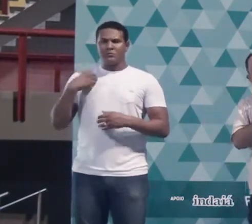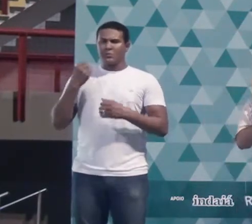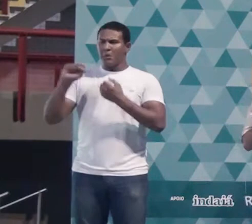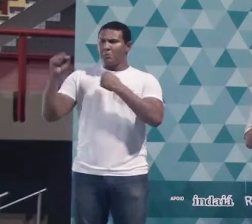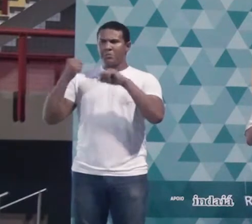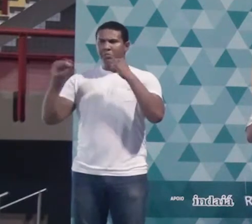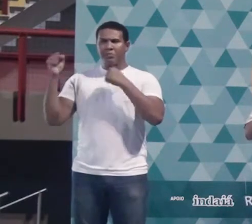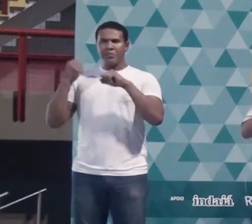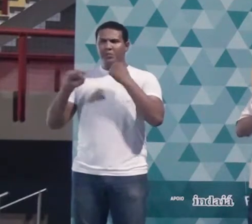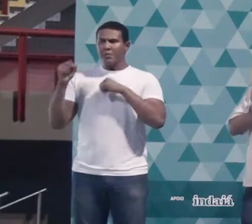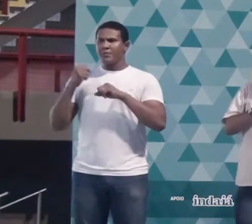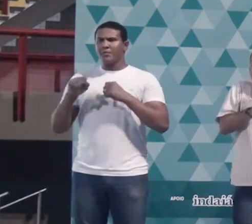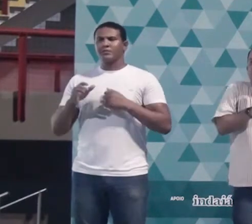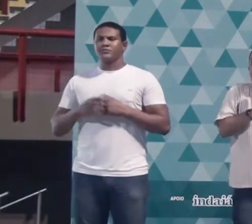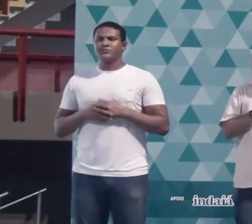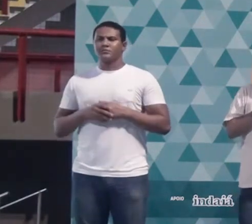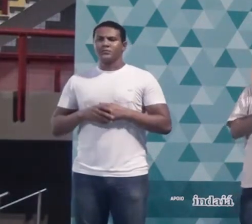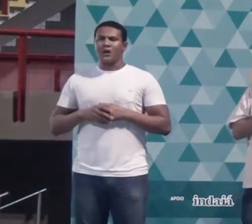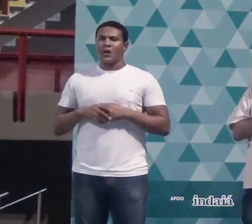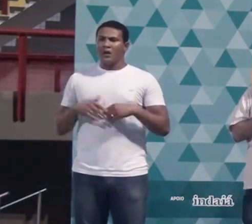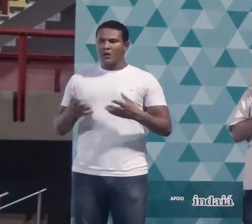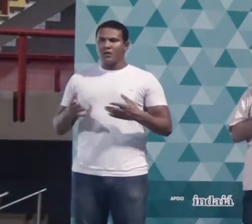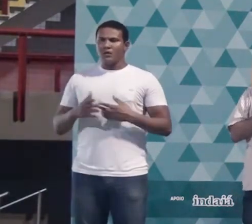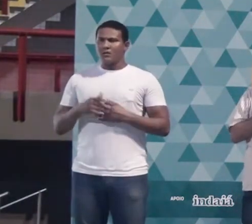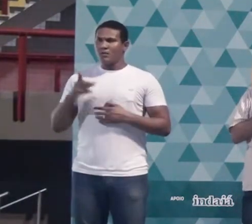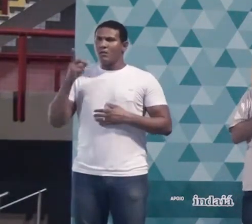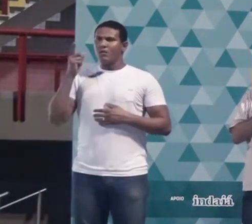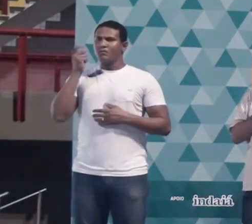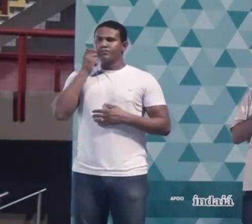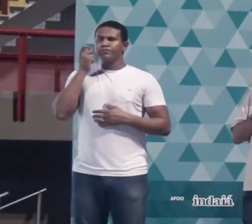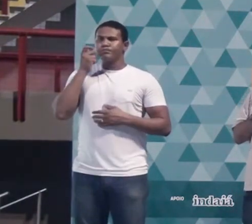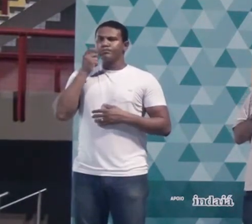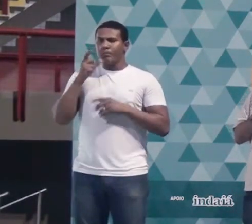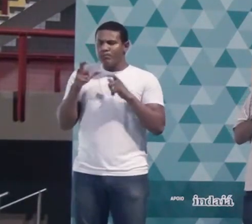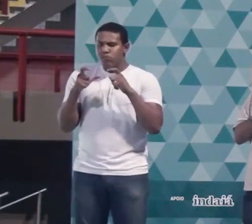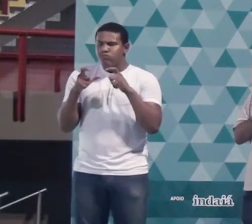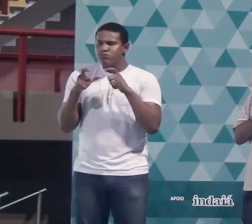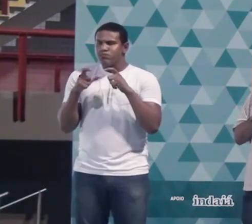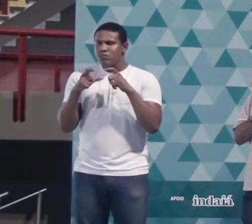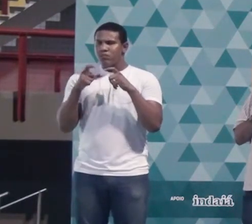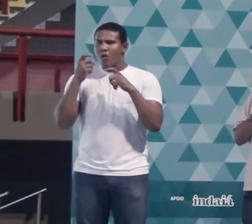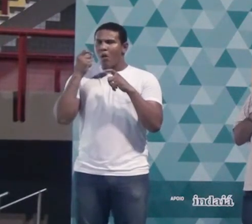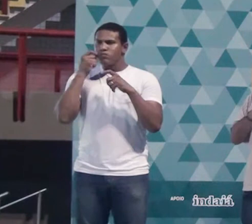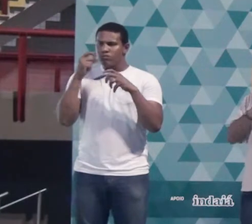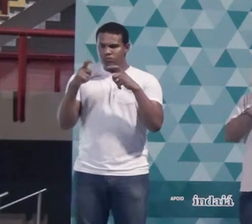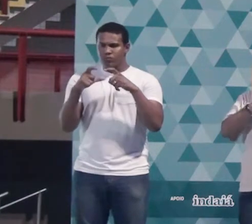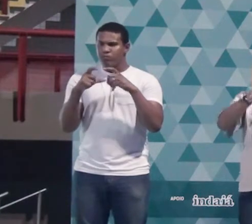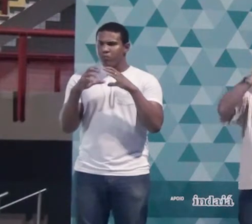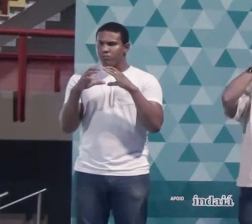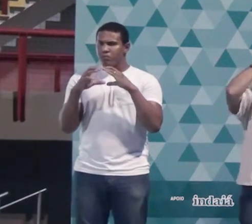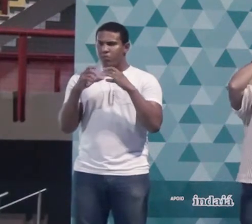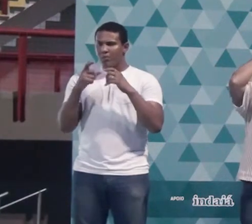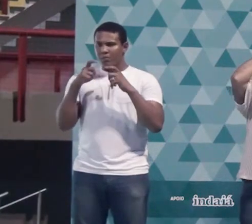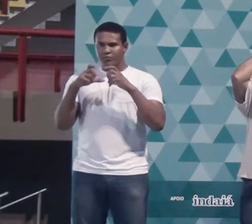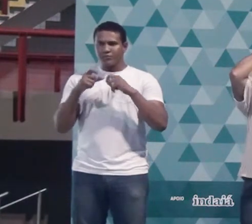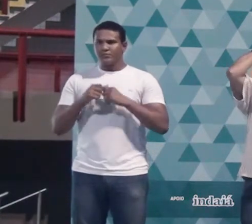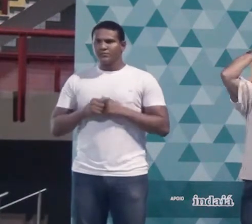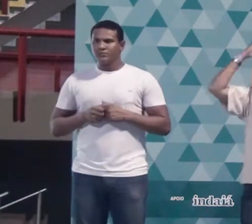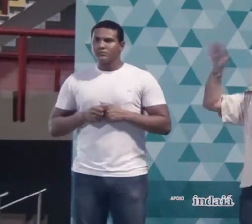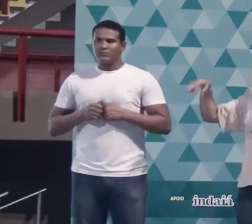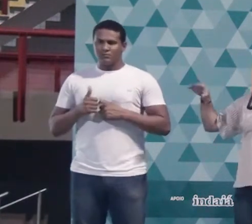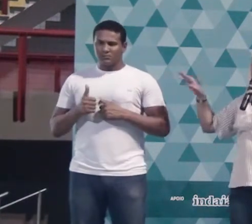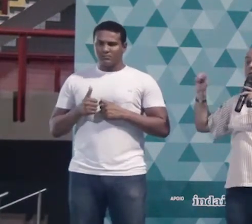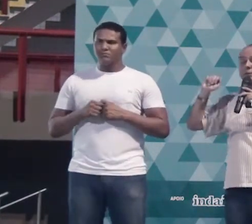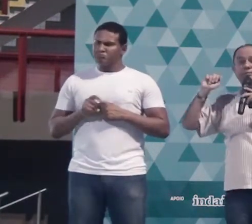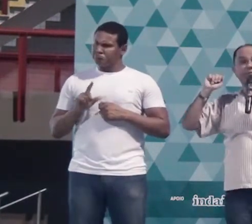tudo. E ela ficou assim para defender hamster, porque ela descobriu que hamster era usado em laboratório de pesquisa. Aí ela